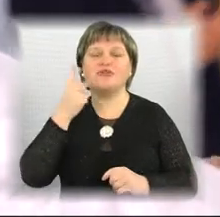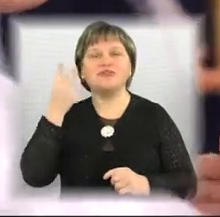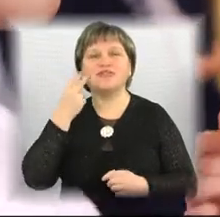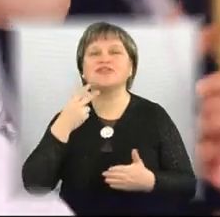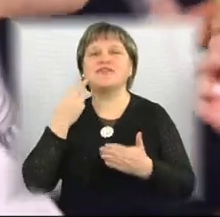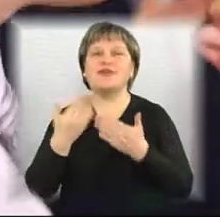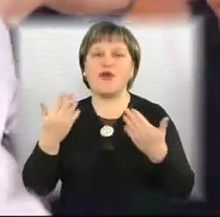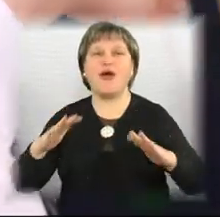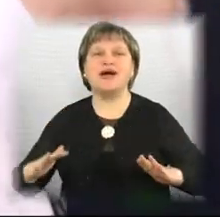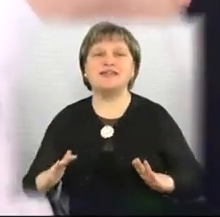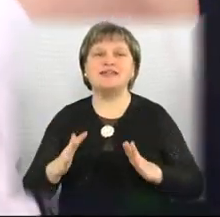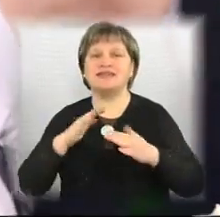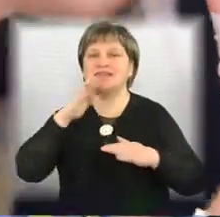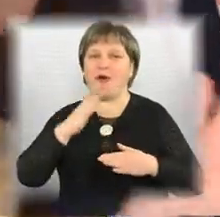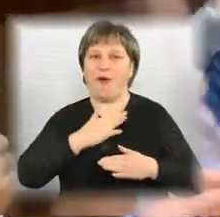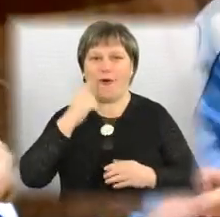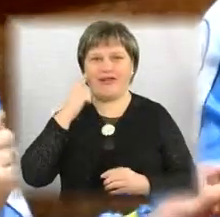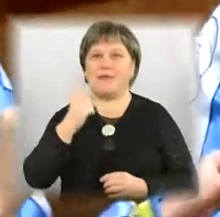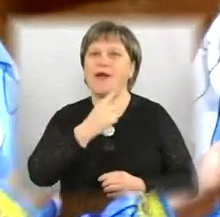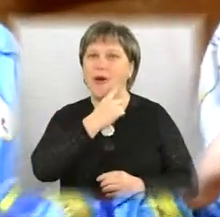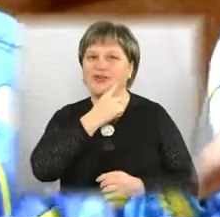нього закоханими очима.